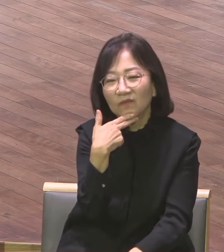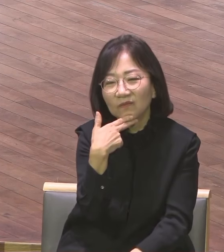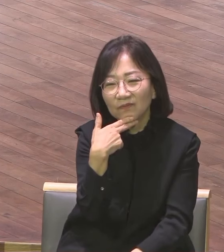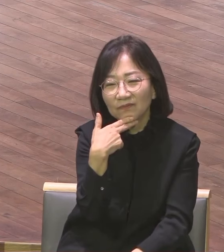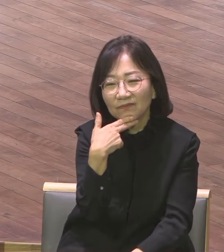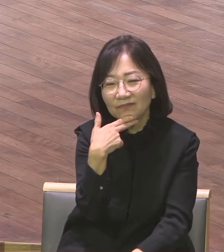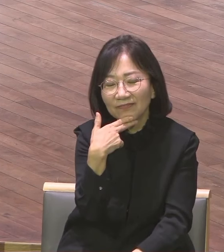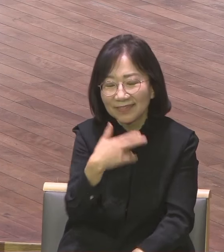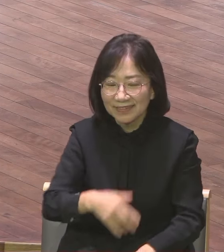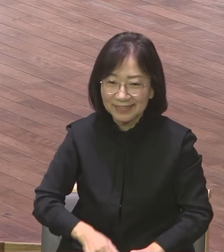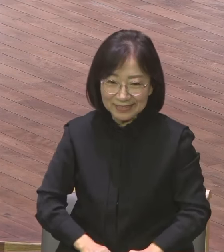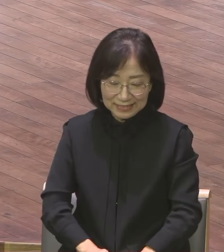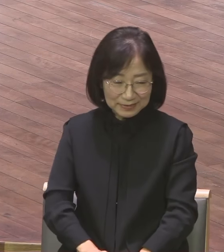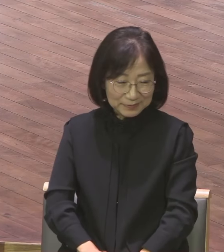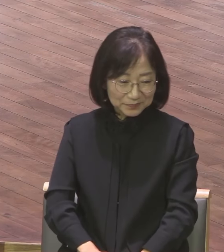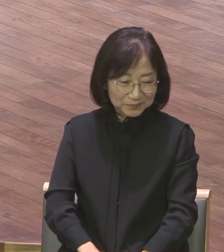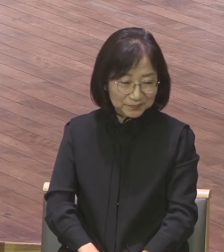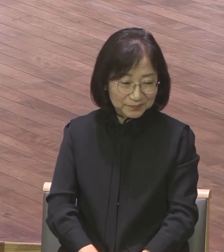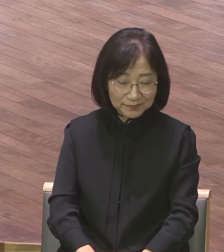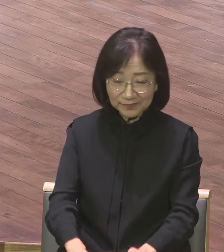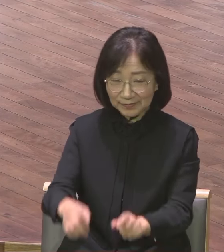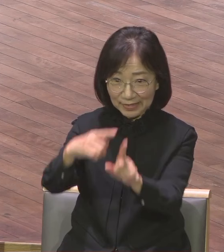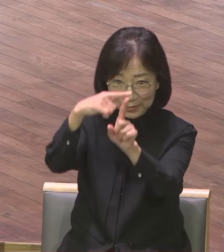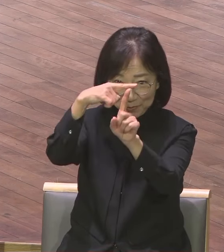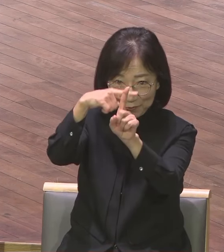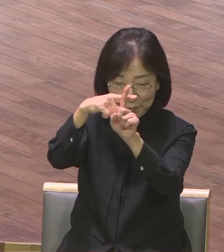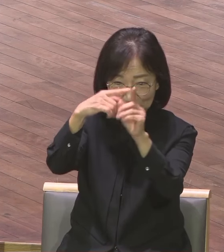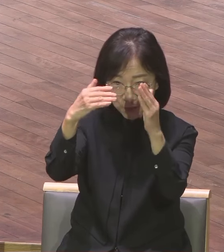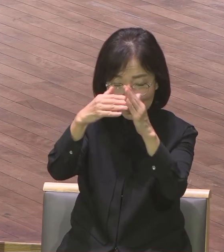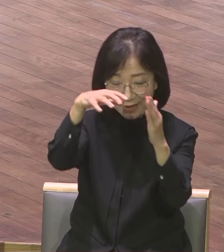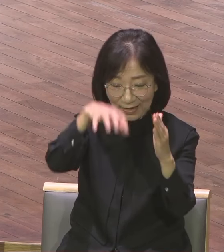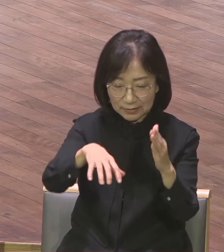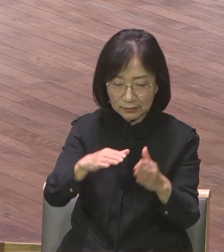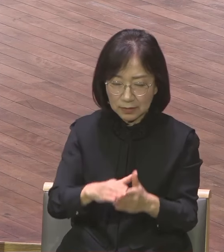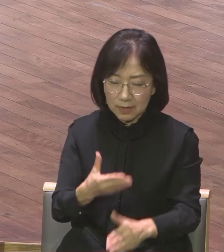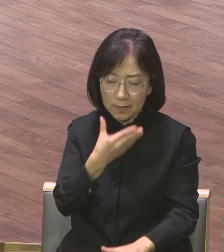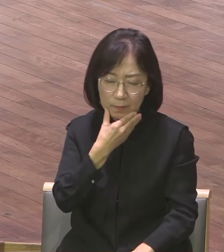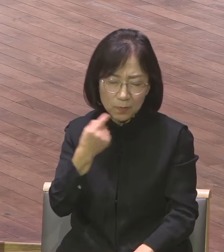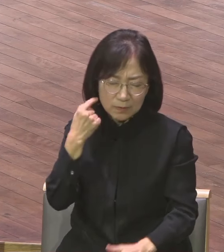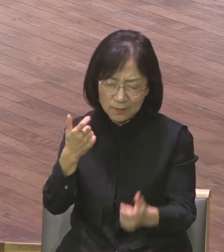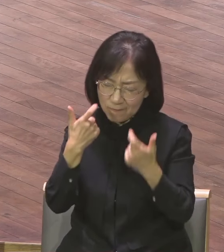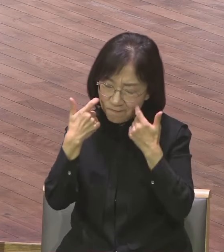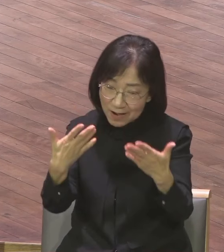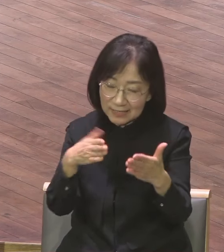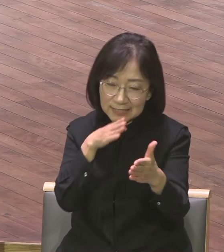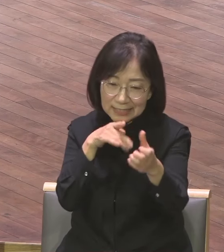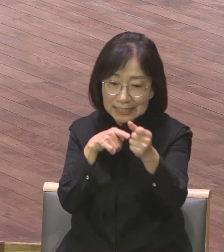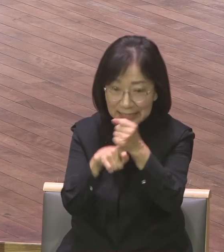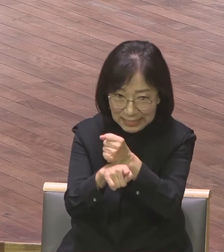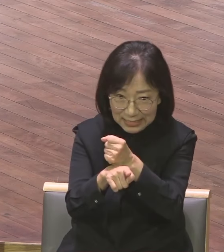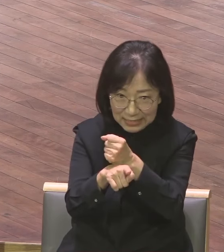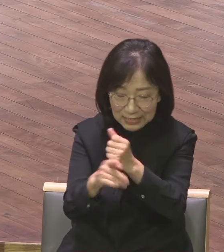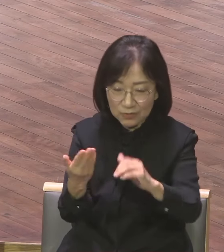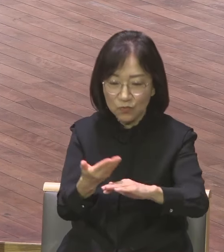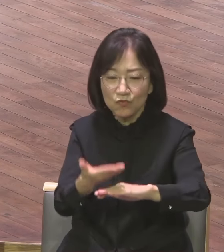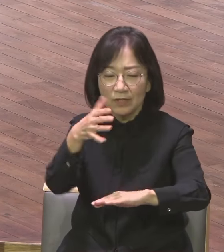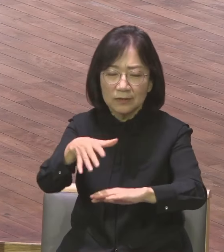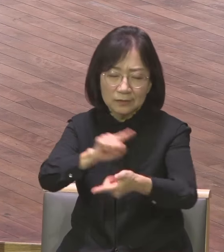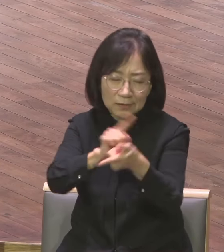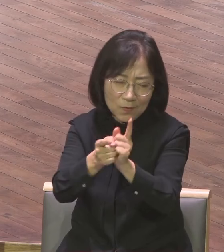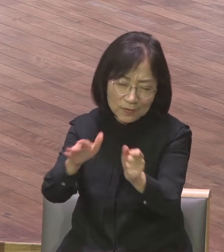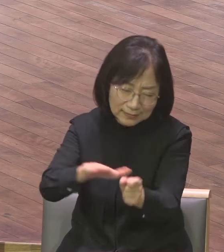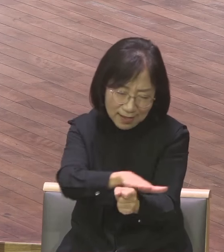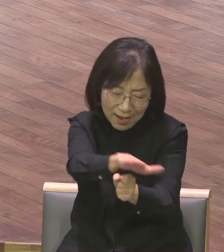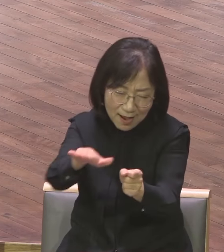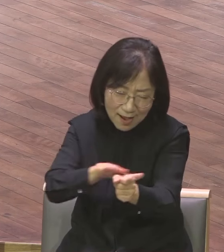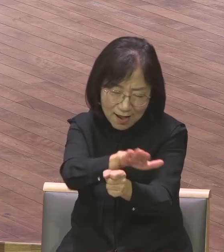진리에서 시작된다. 교회는 복음의 절대 진리 위에 굳게 서서 서로 사랑하는